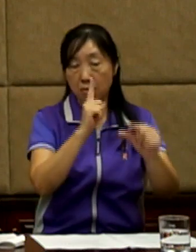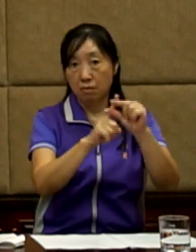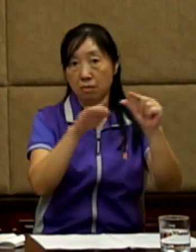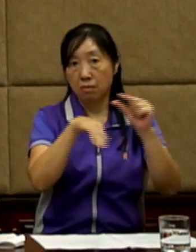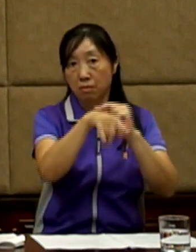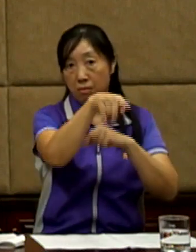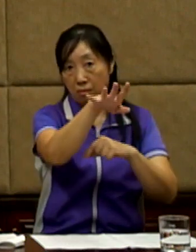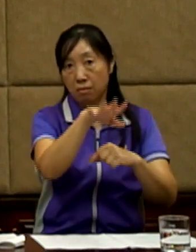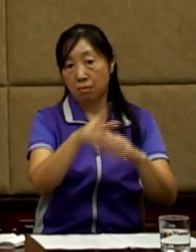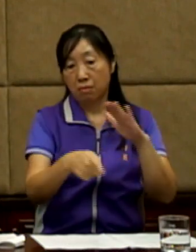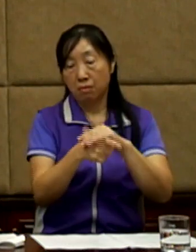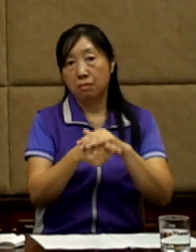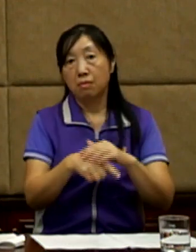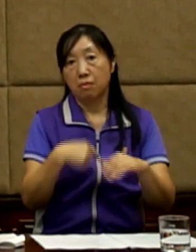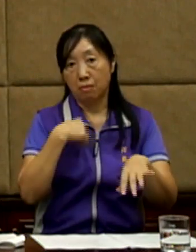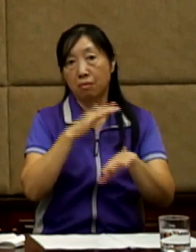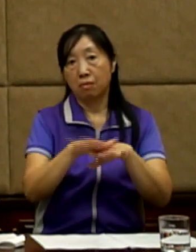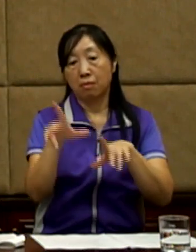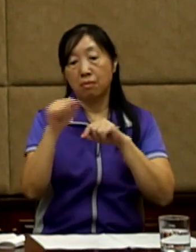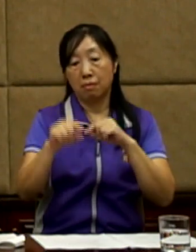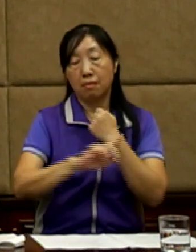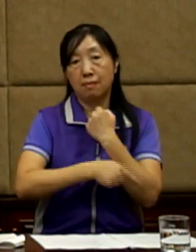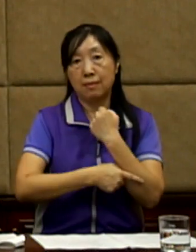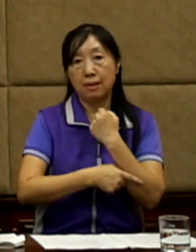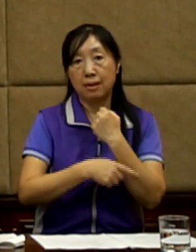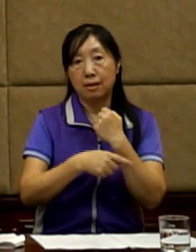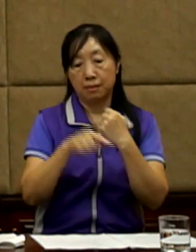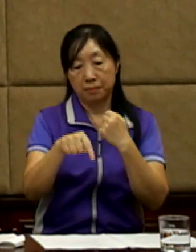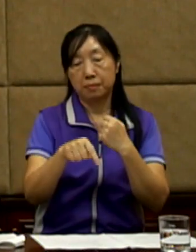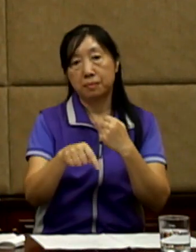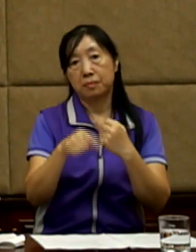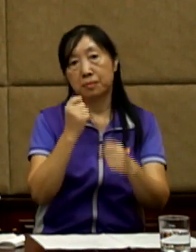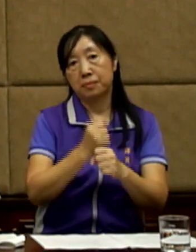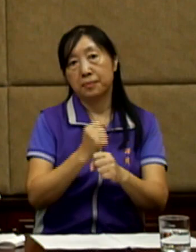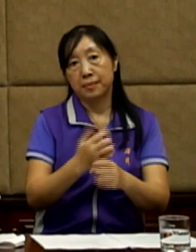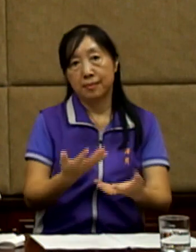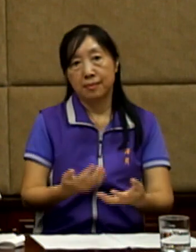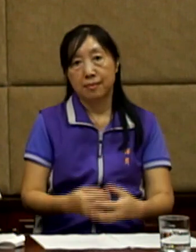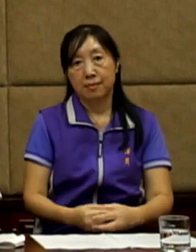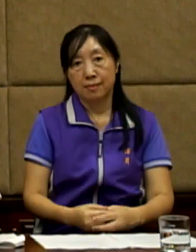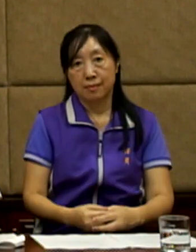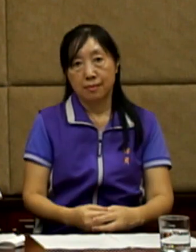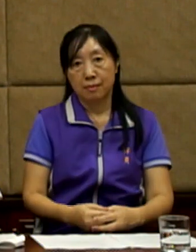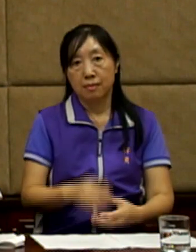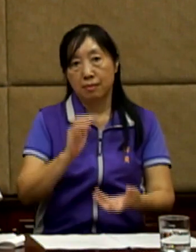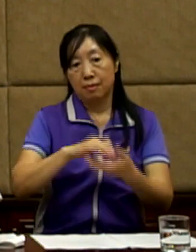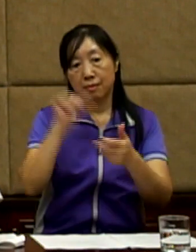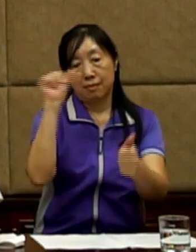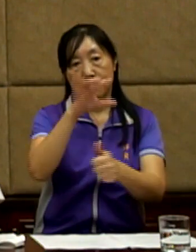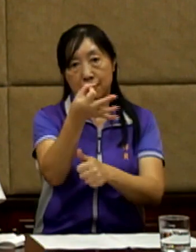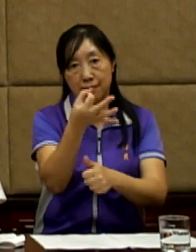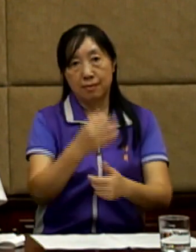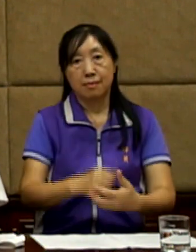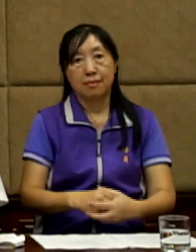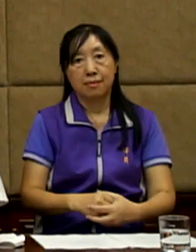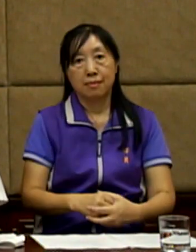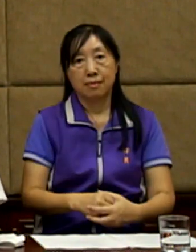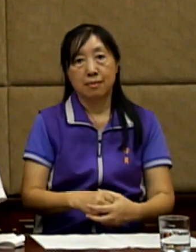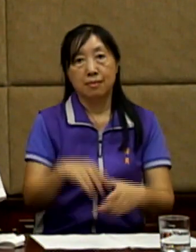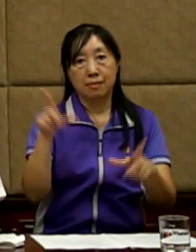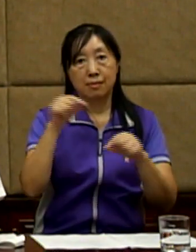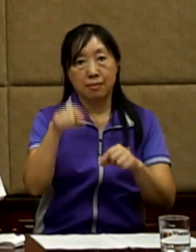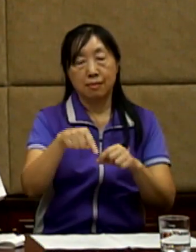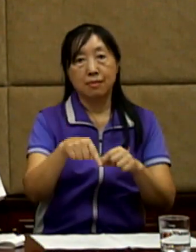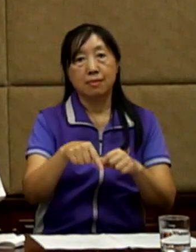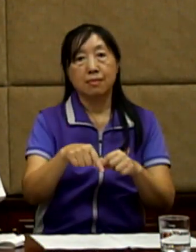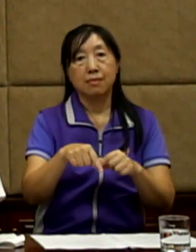款的规定，我们会依法来处理，可能就是会罚款按照那个广播电